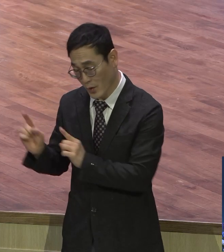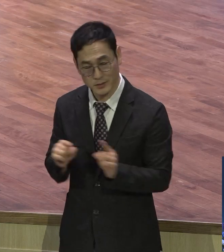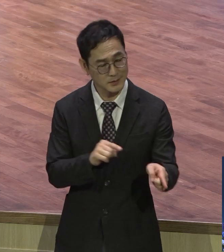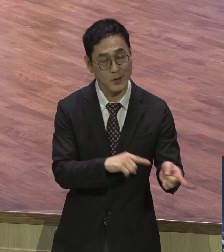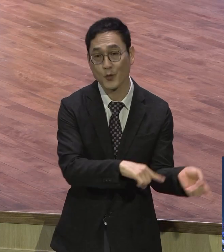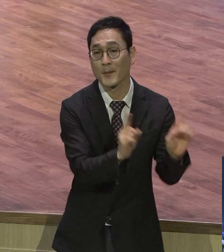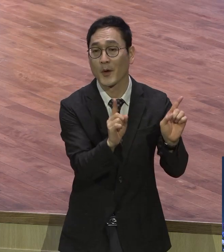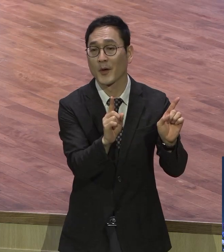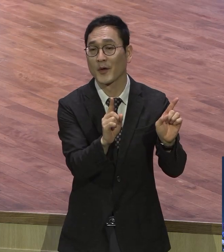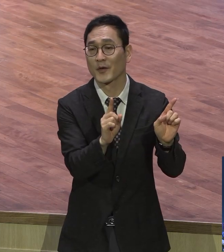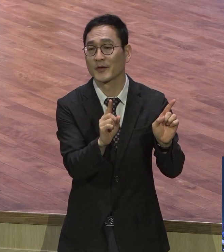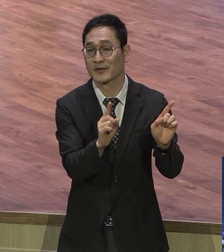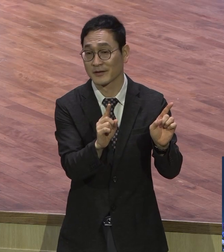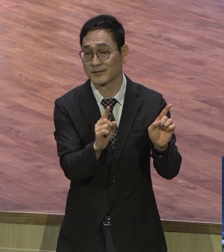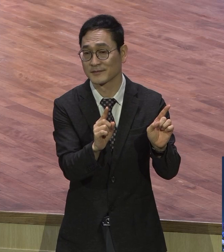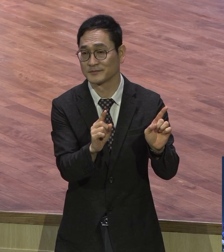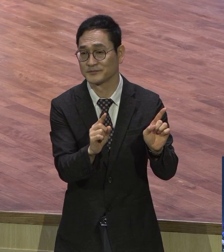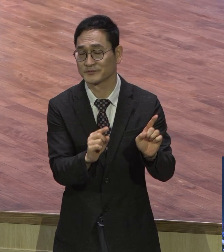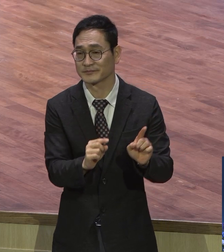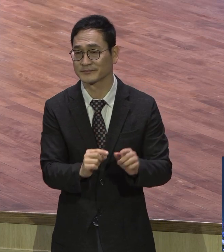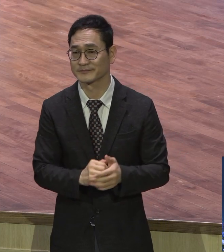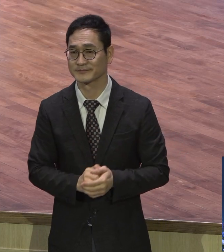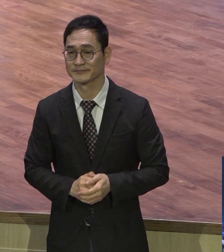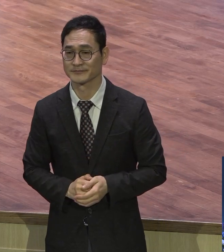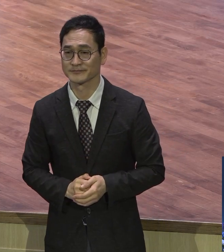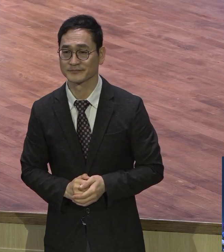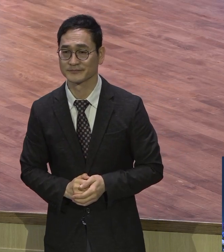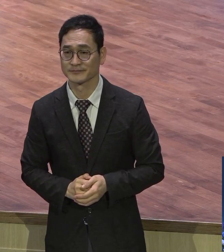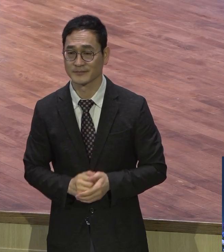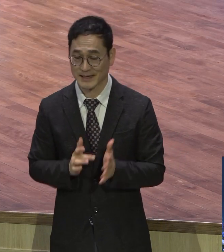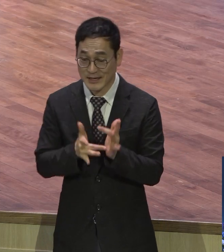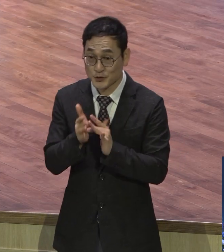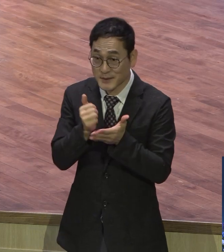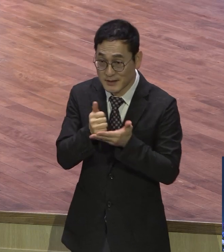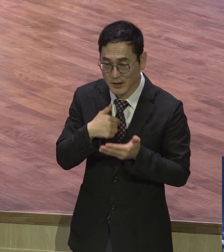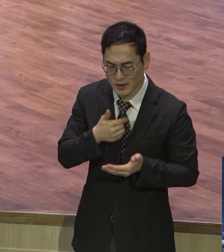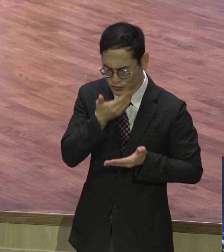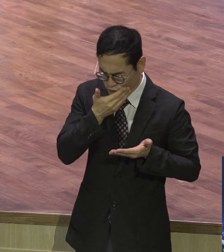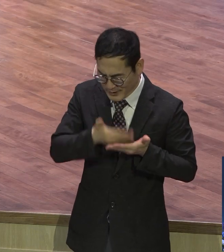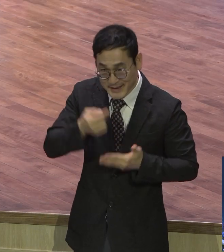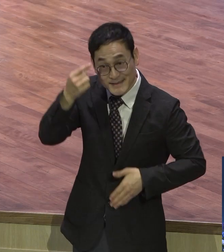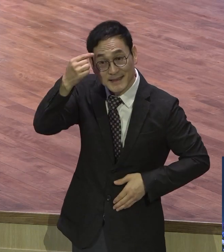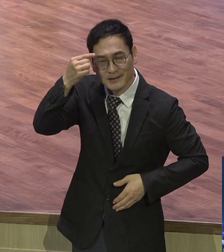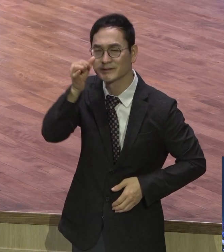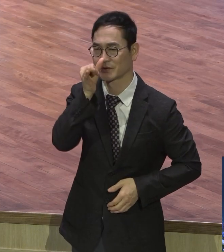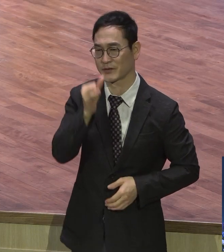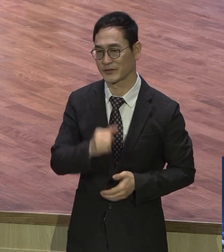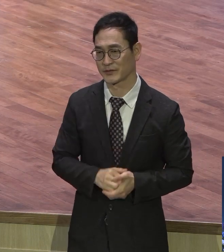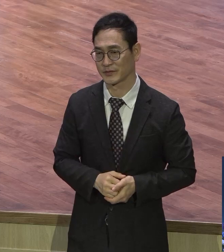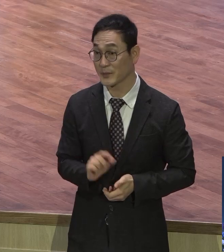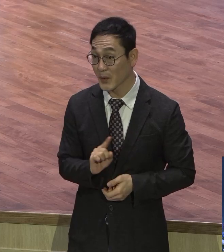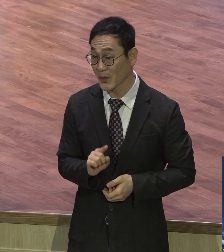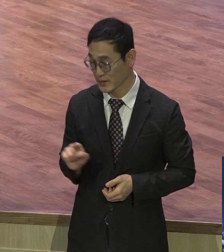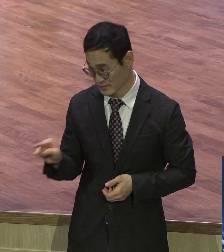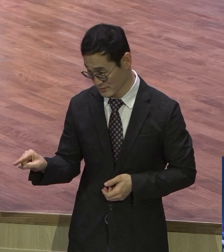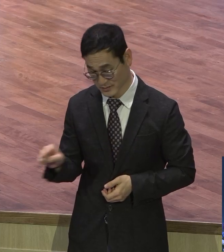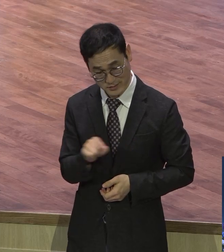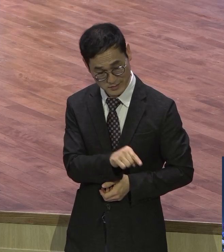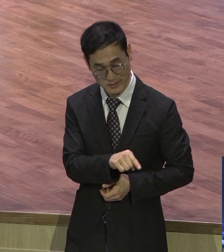예수님께서 중요하게 보시는 부분이었는데 그것이 뭐냐? 믿음이에요.